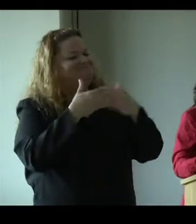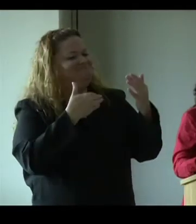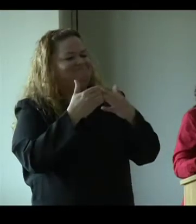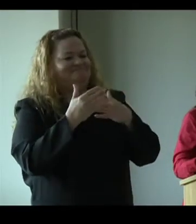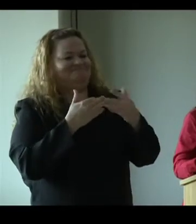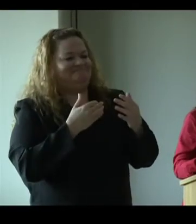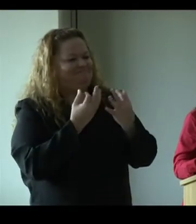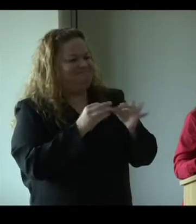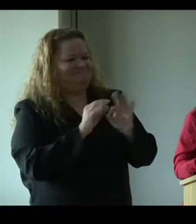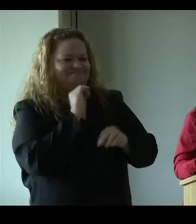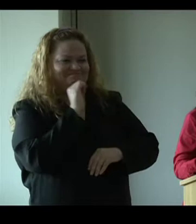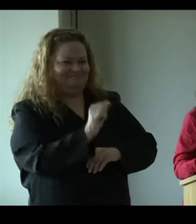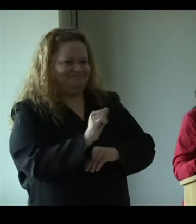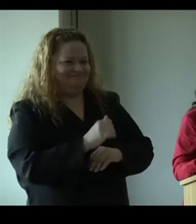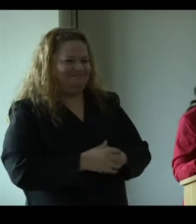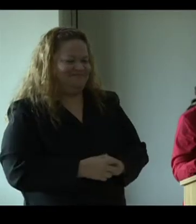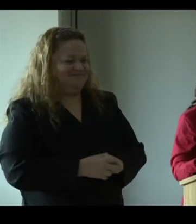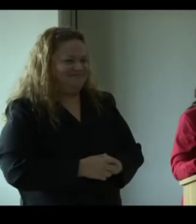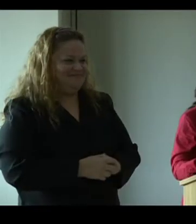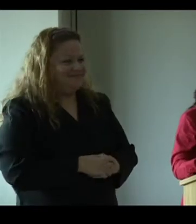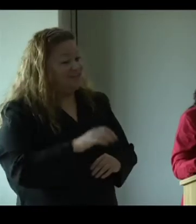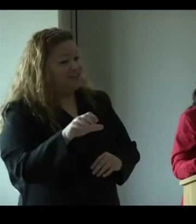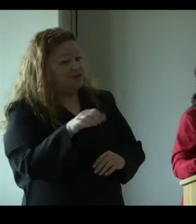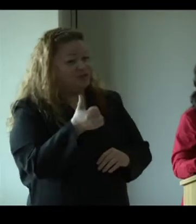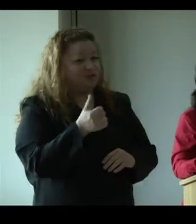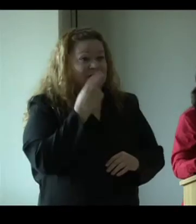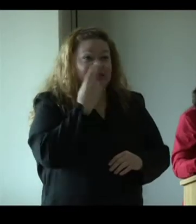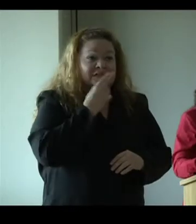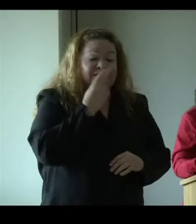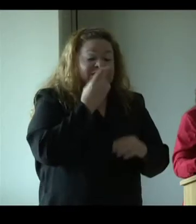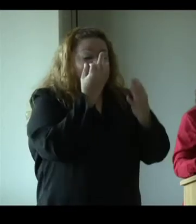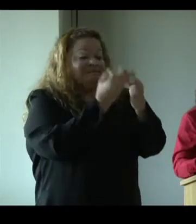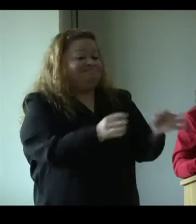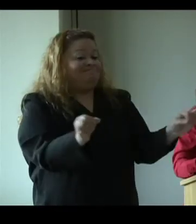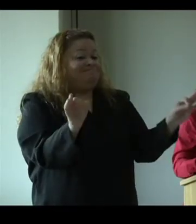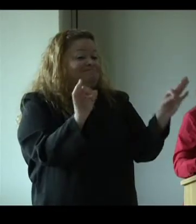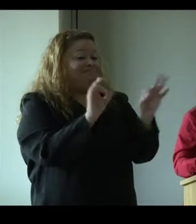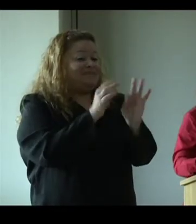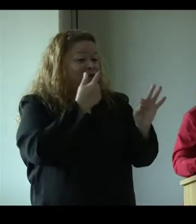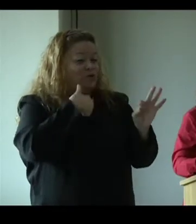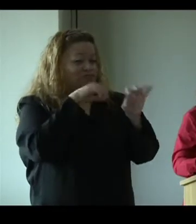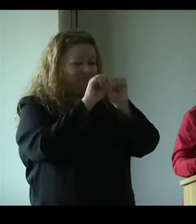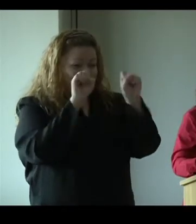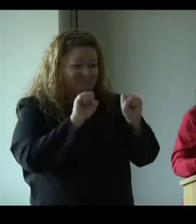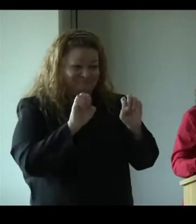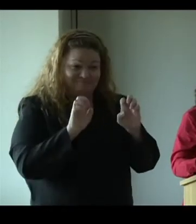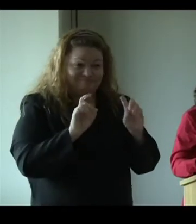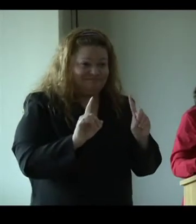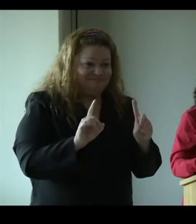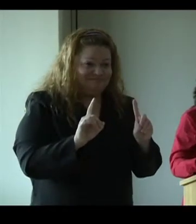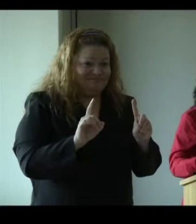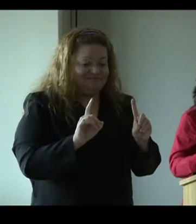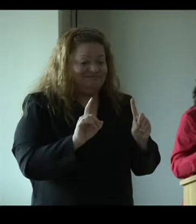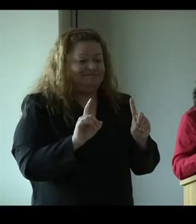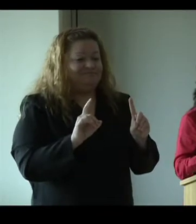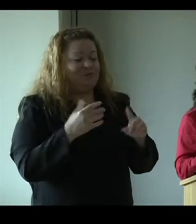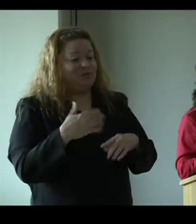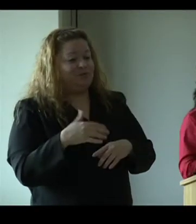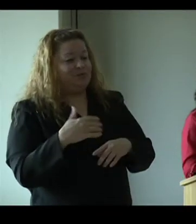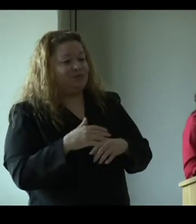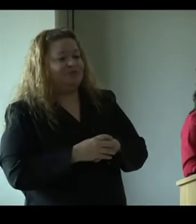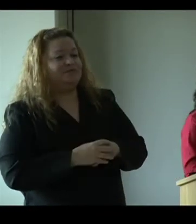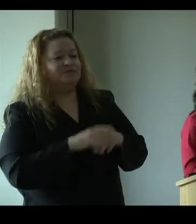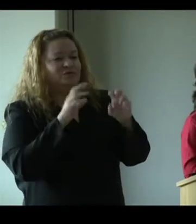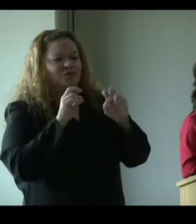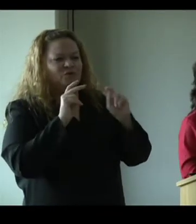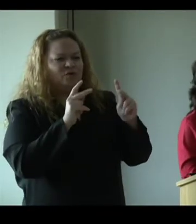vale Y esa es otra que la nota es tan y tan importante en nuestro sistema Okay